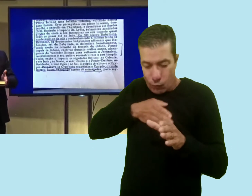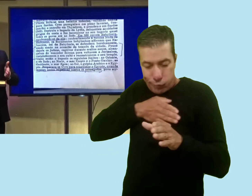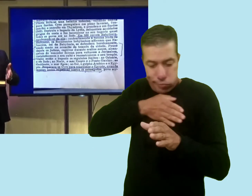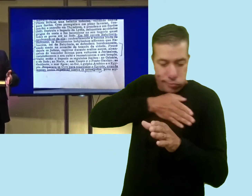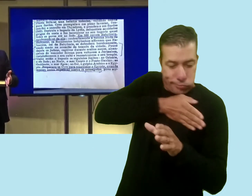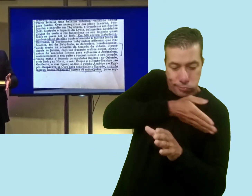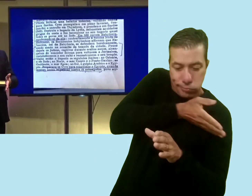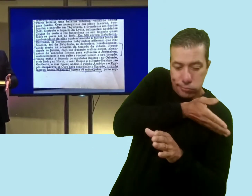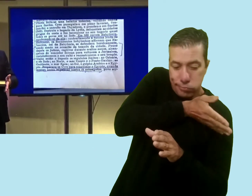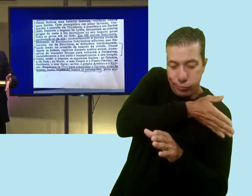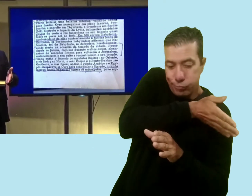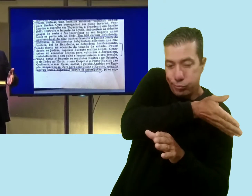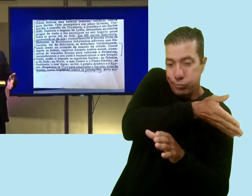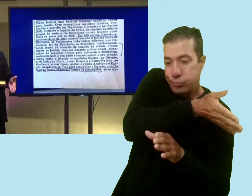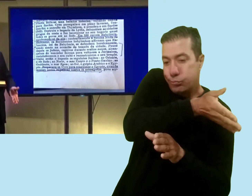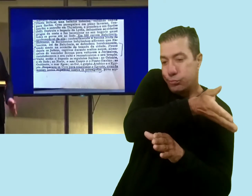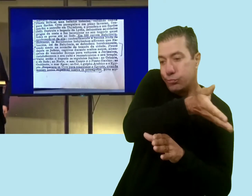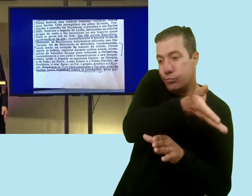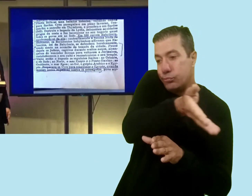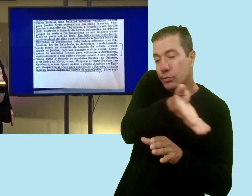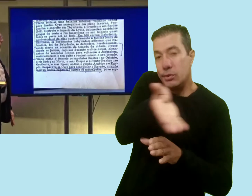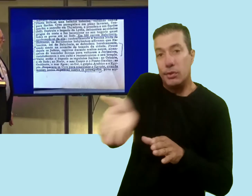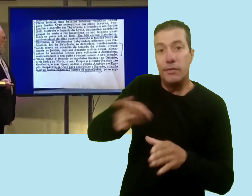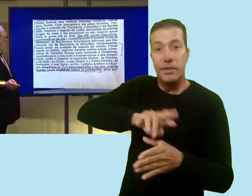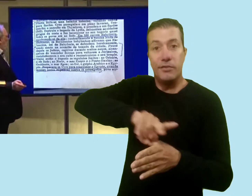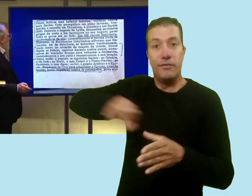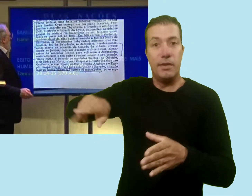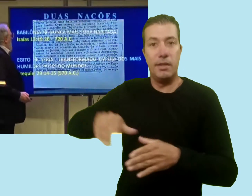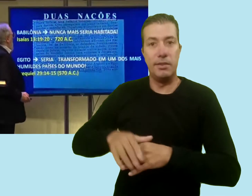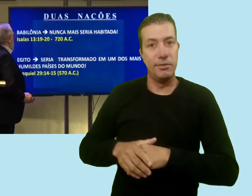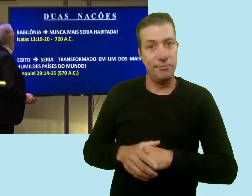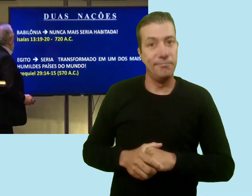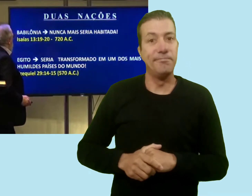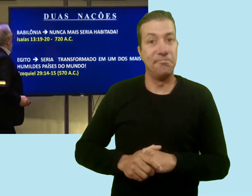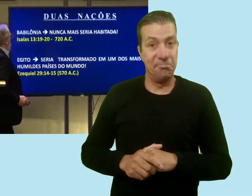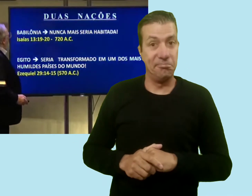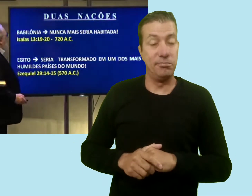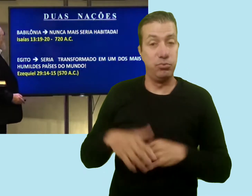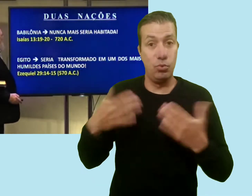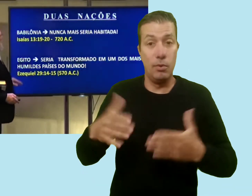detalhe impressionante estava previsto no livro de Isaías.